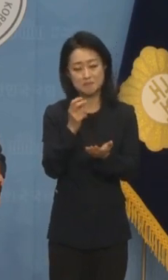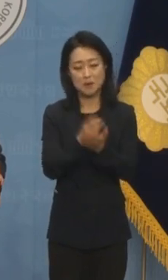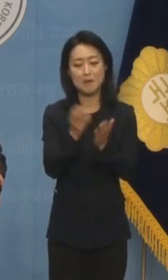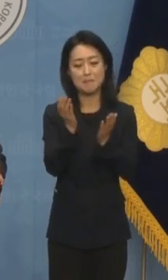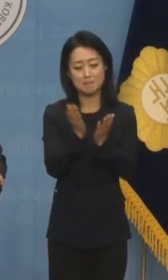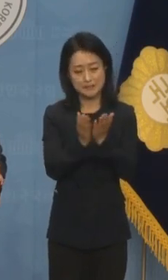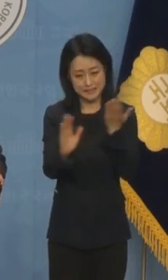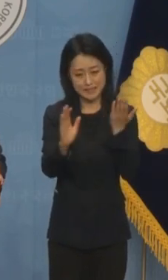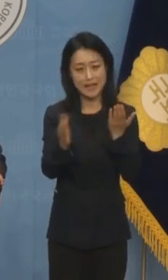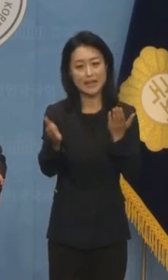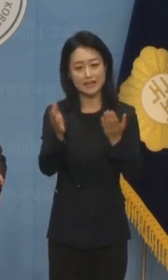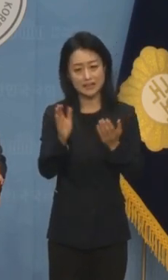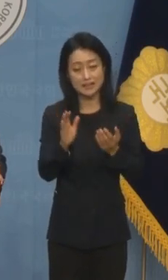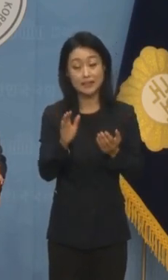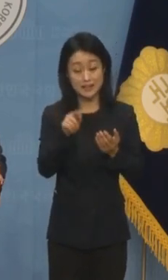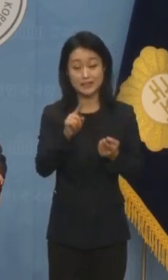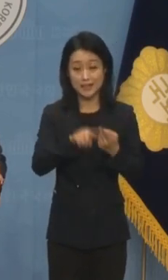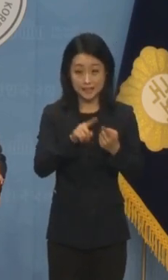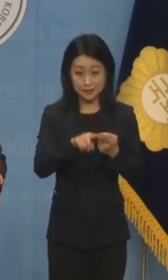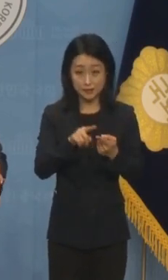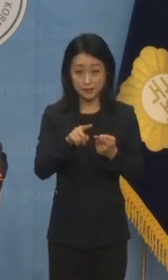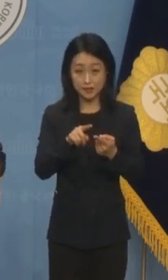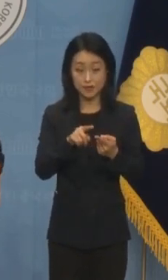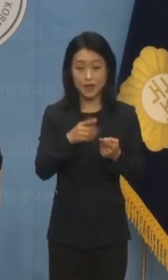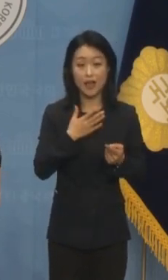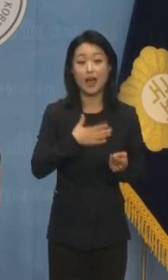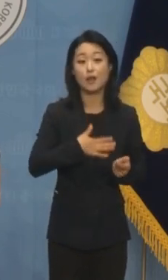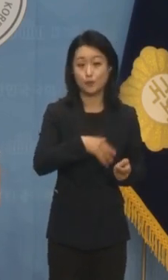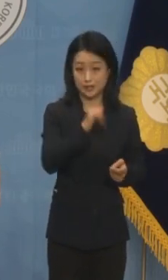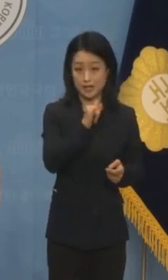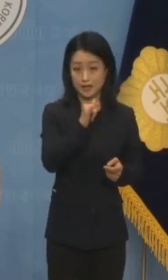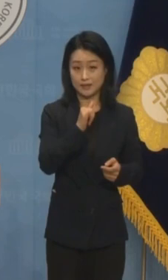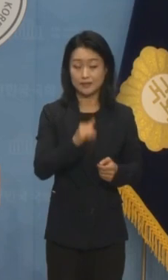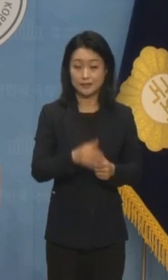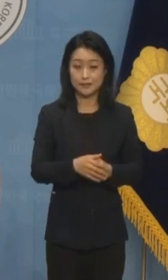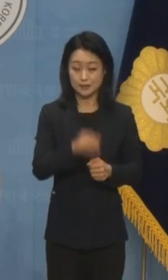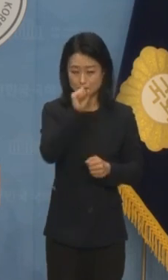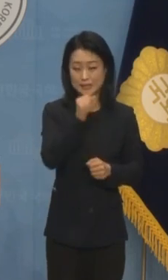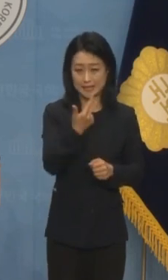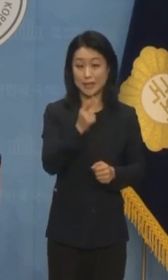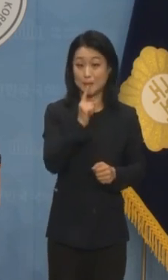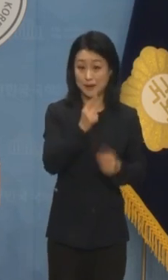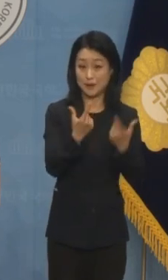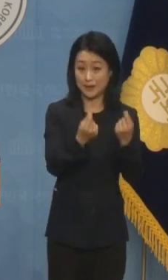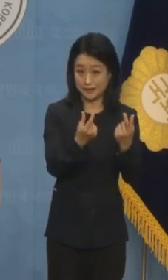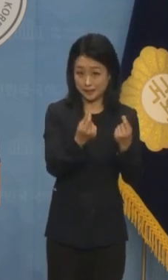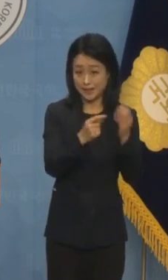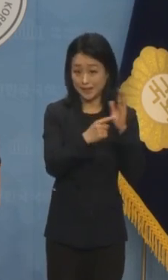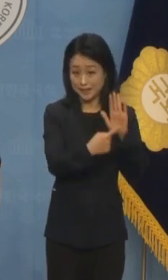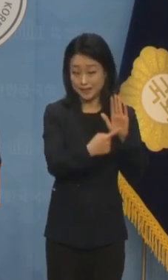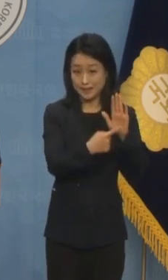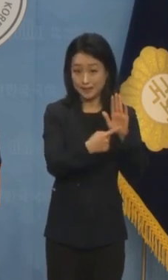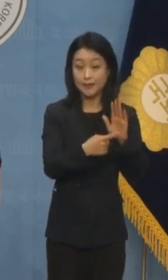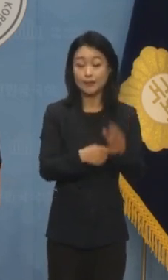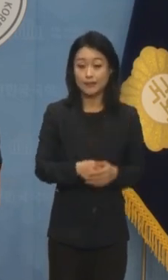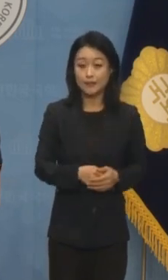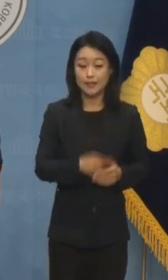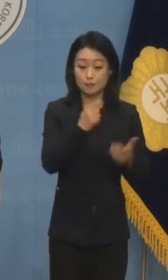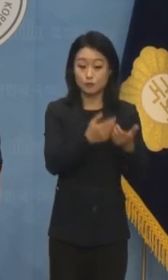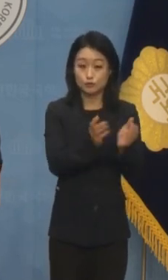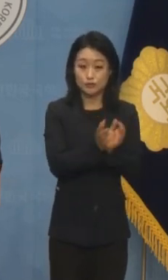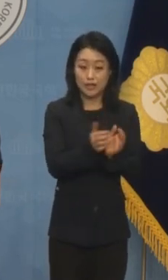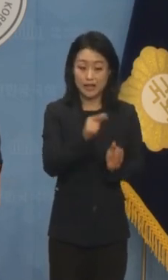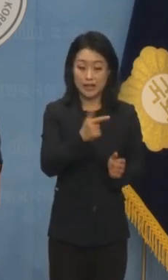않다는 점에 모두 공감하고 있다는 것을 알 수 있습니다 민주당 노종면 의원의이 같은 해석은 민주당